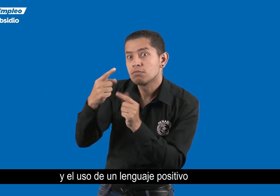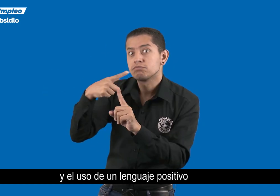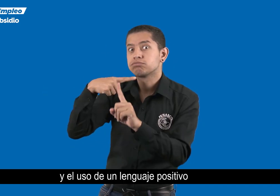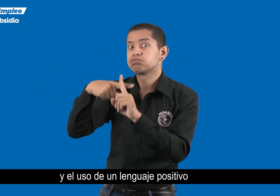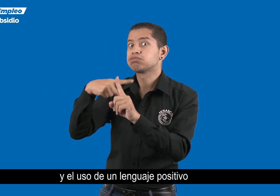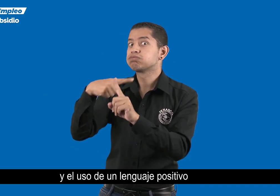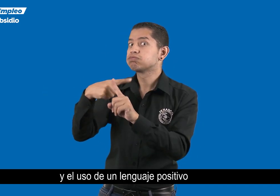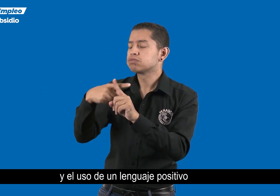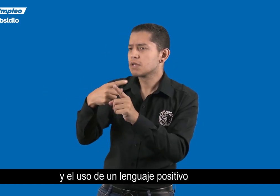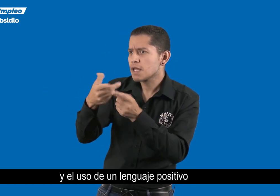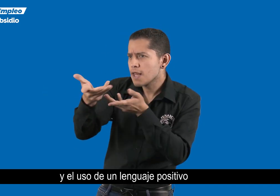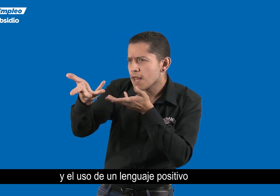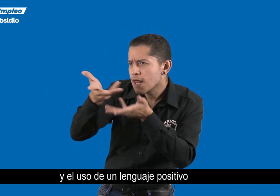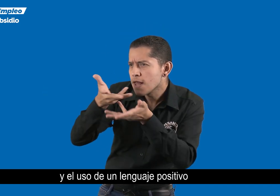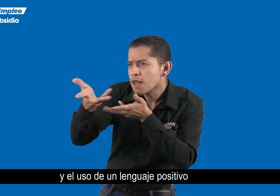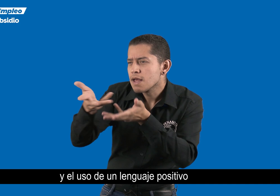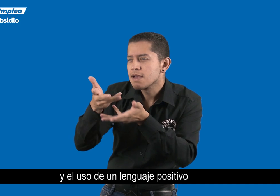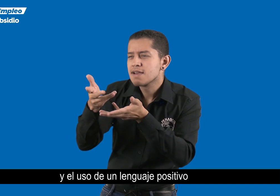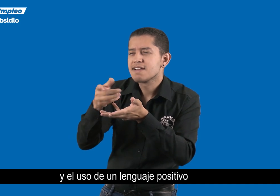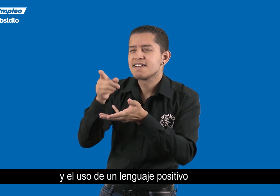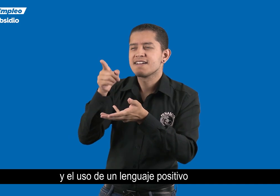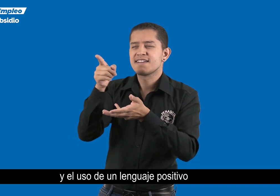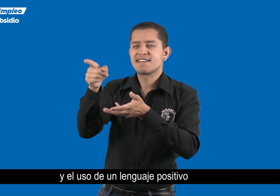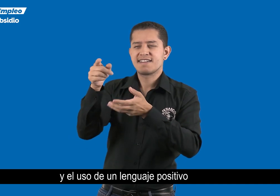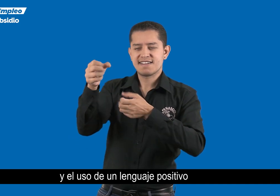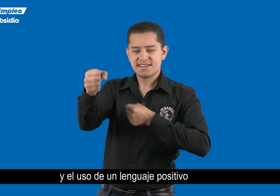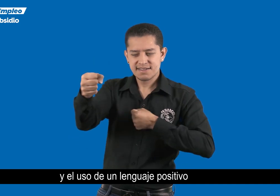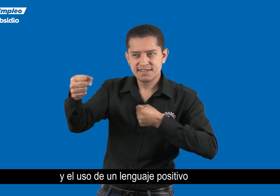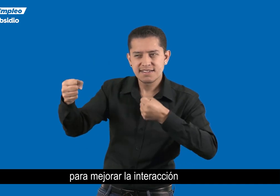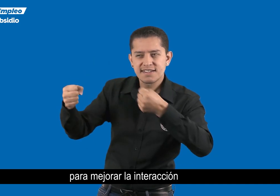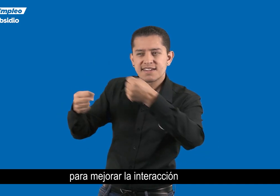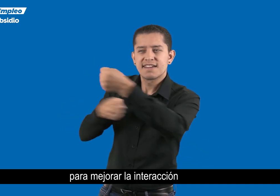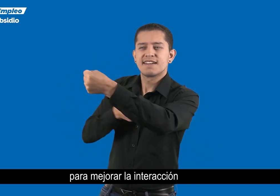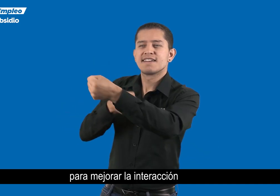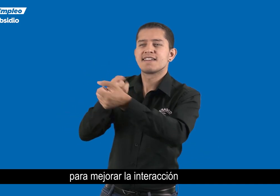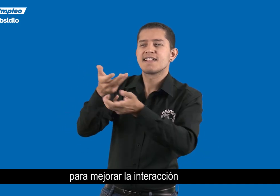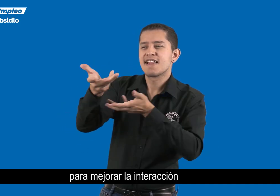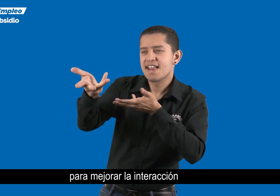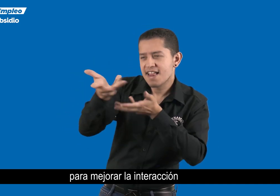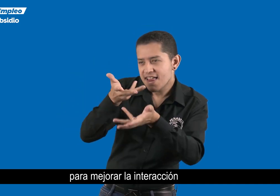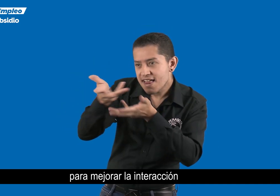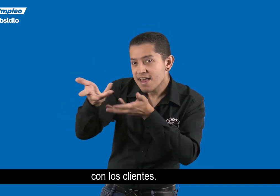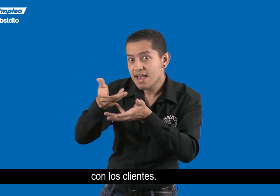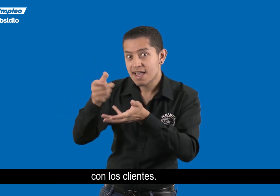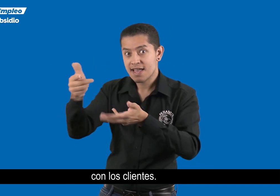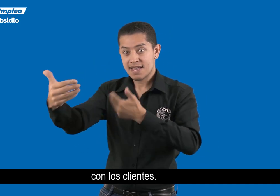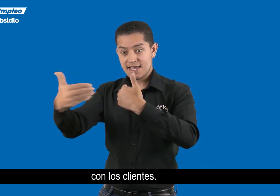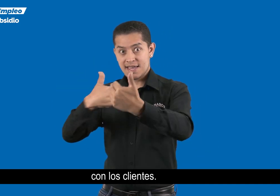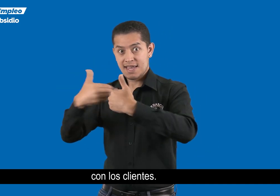el uso de un lenguaje positivo para mejorar la interacción con los clientes.